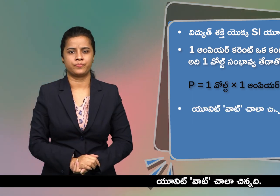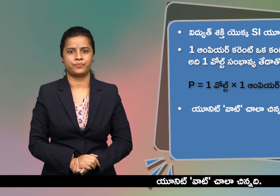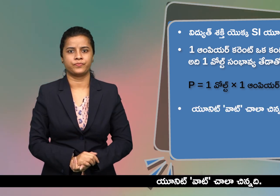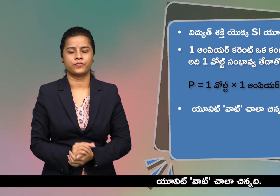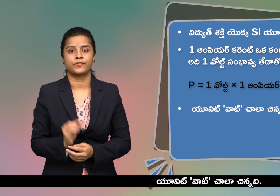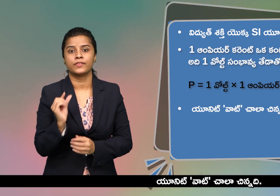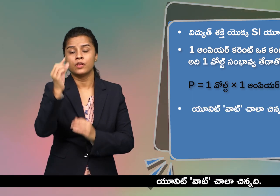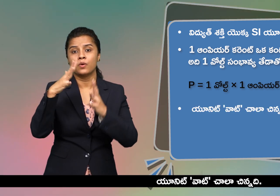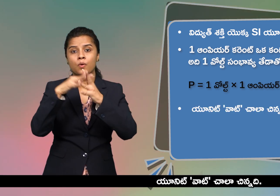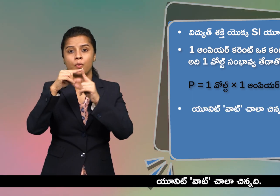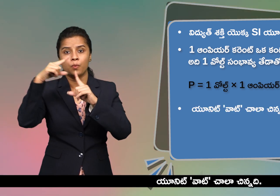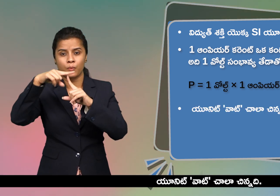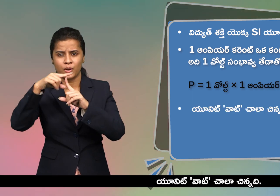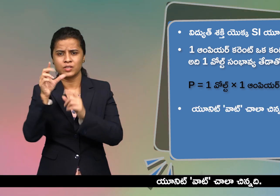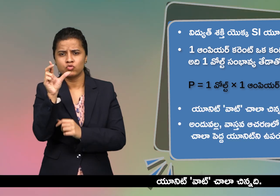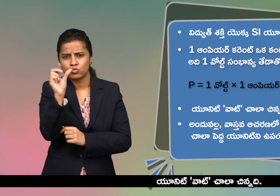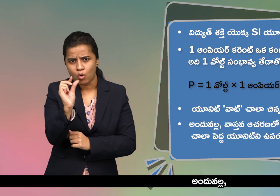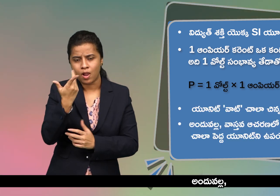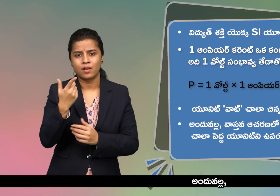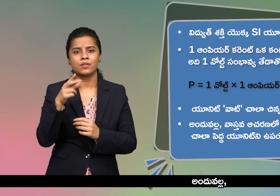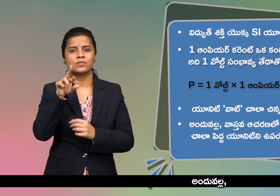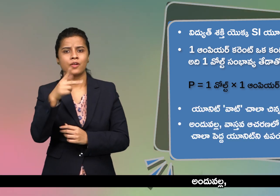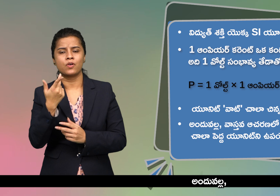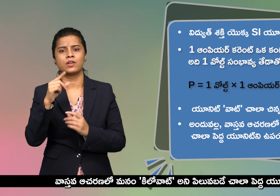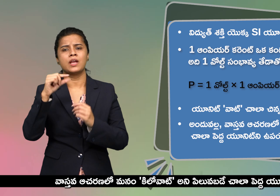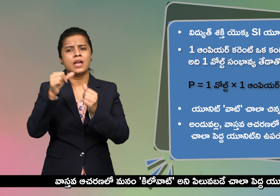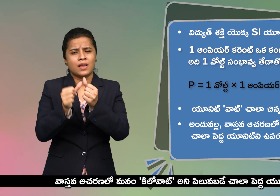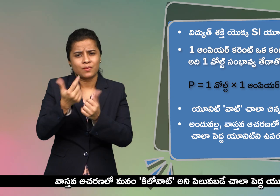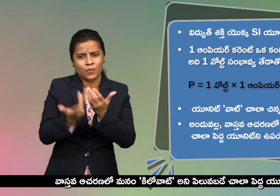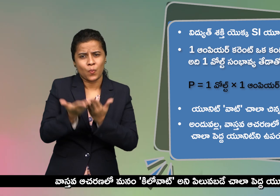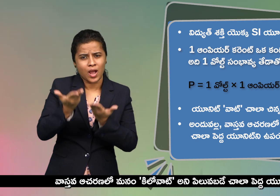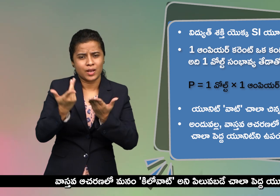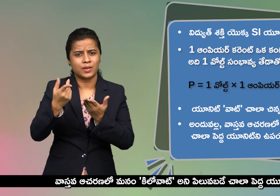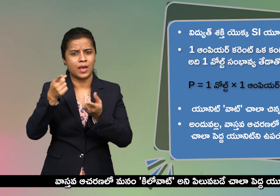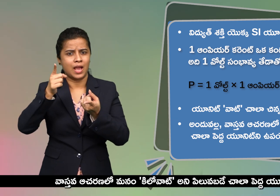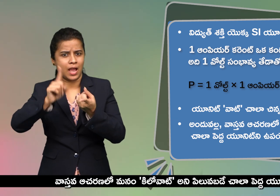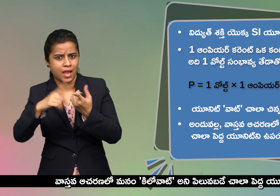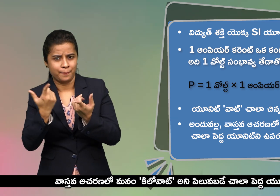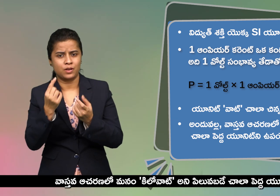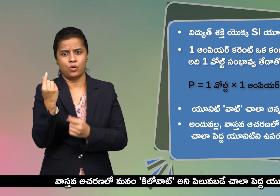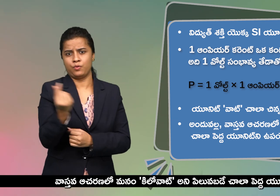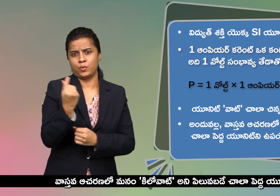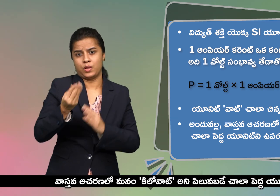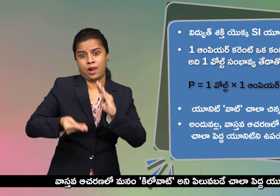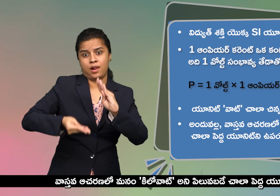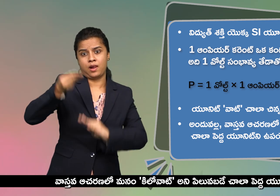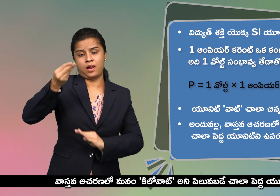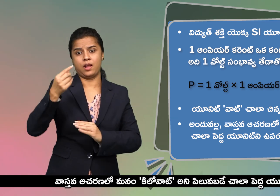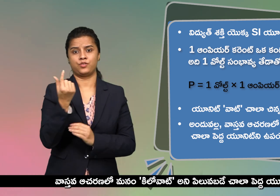యూనిట్ వాట్ చాలా చిన్నది. అందువల్ల వాస్తవ ఆచరణలో మనం కిలోవాట్ అని పిలువబడే చాలా